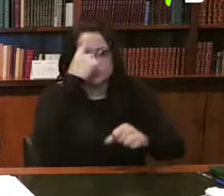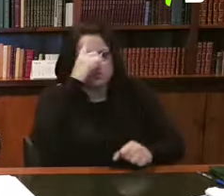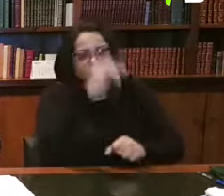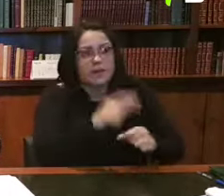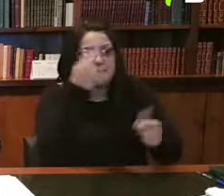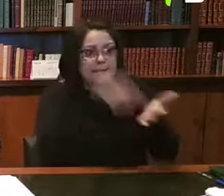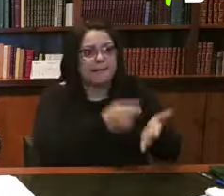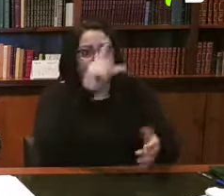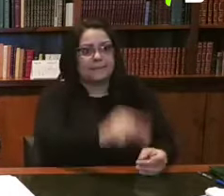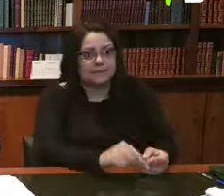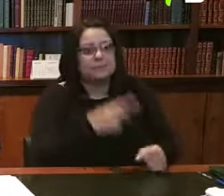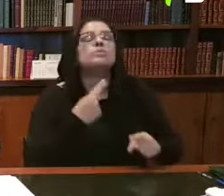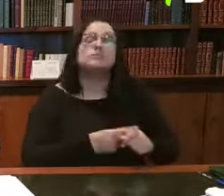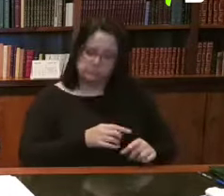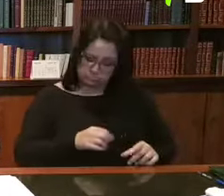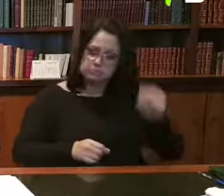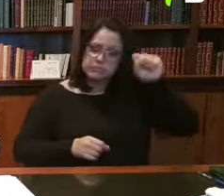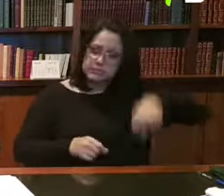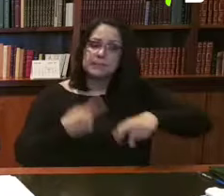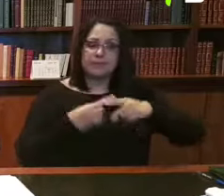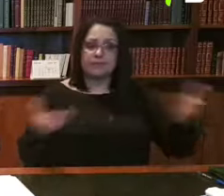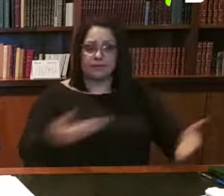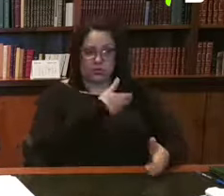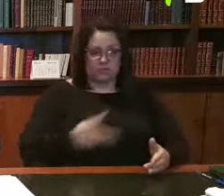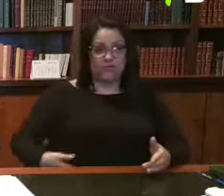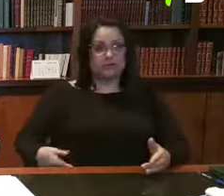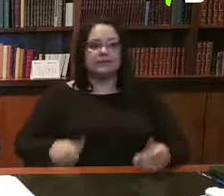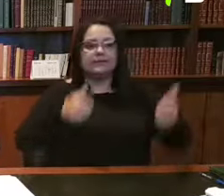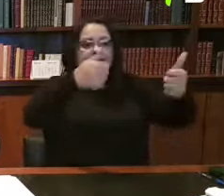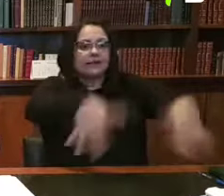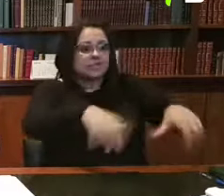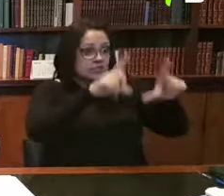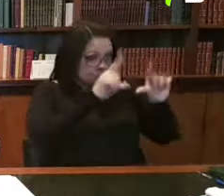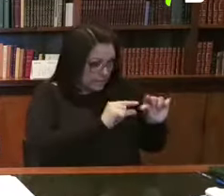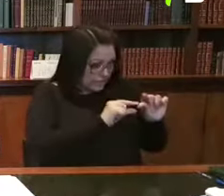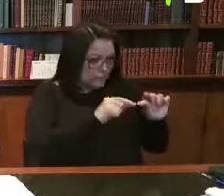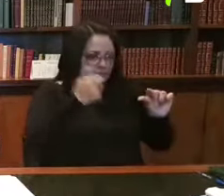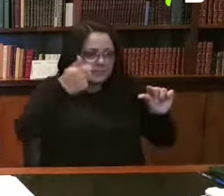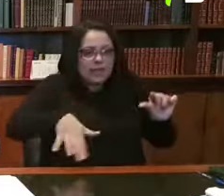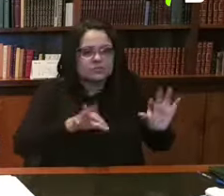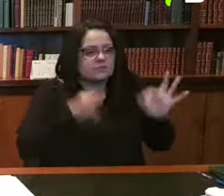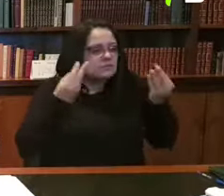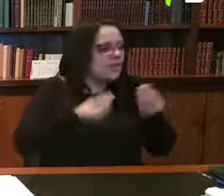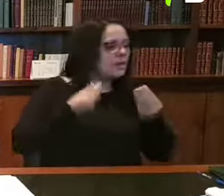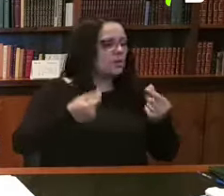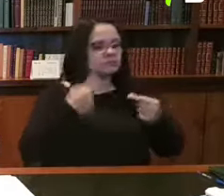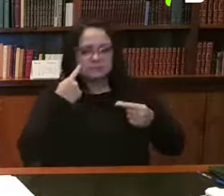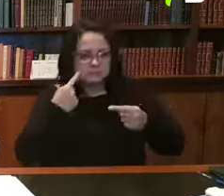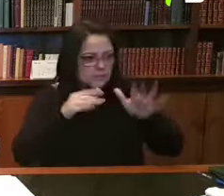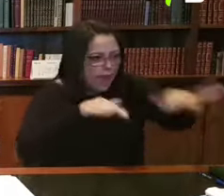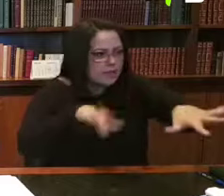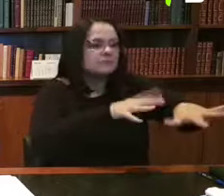tá pagando mesmo exatamente porque o governo agora tá gastando menos mas tá gastando melhor por exemplo só tá levando a água limpa lá